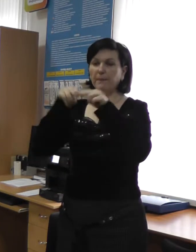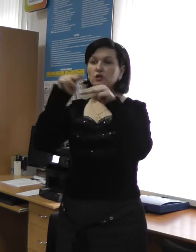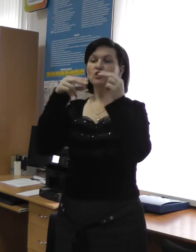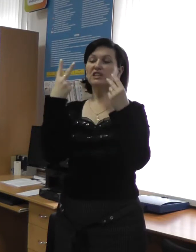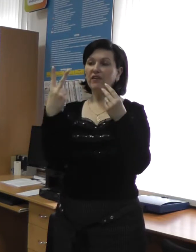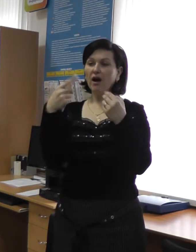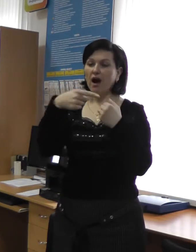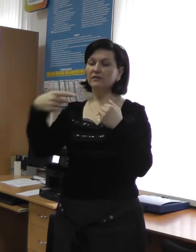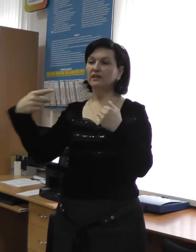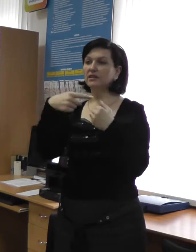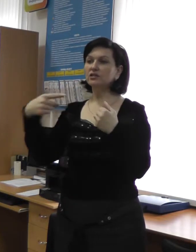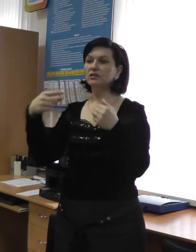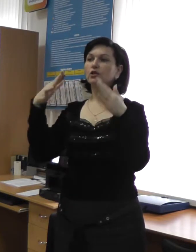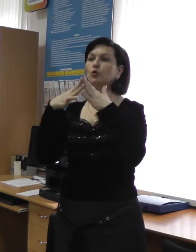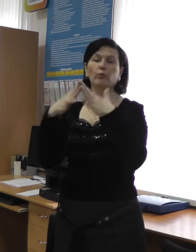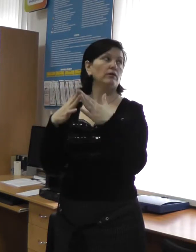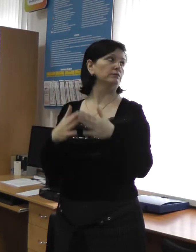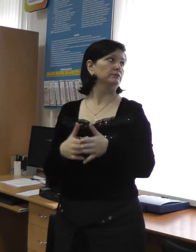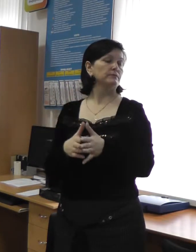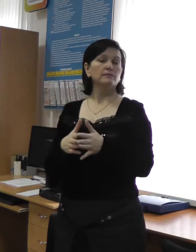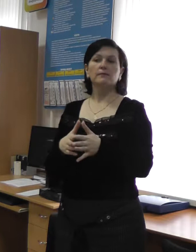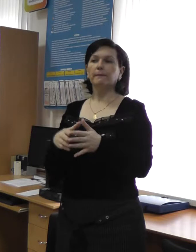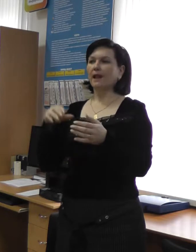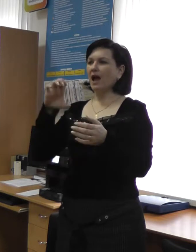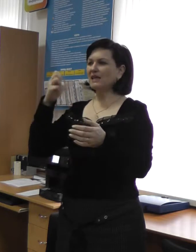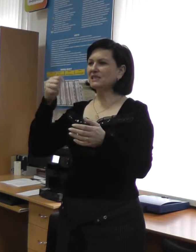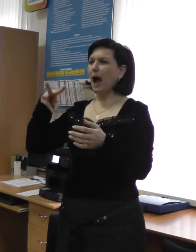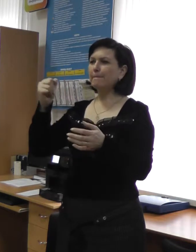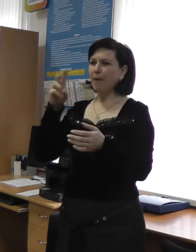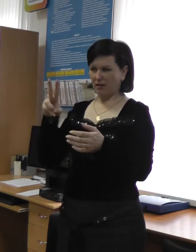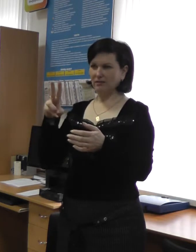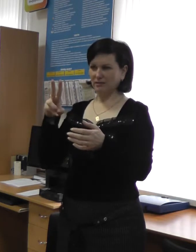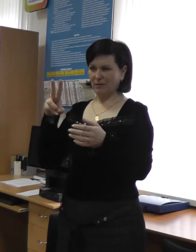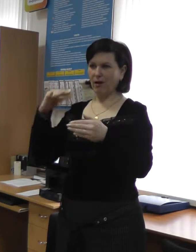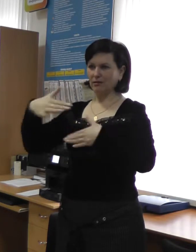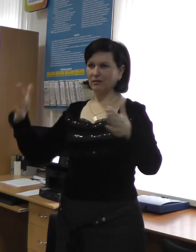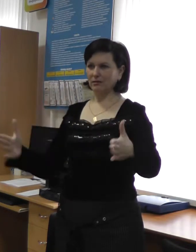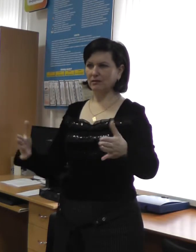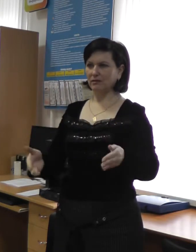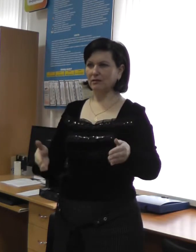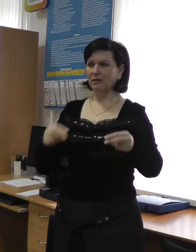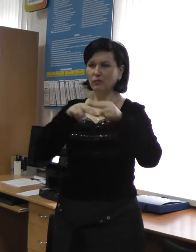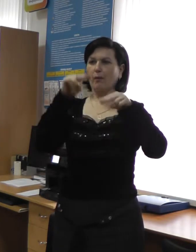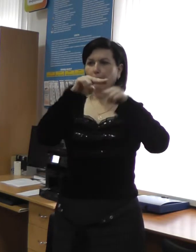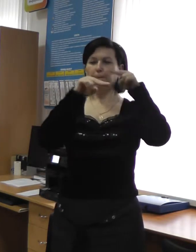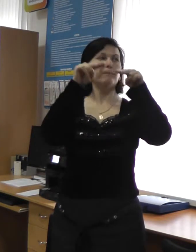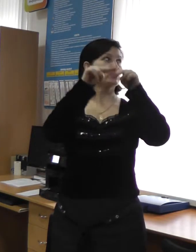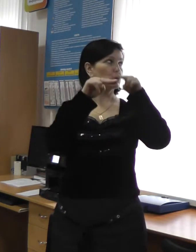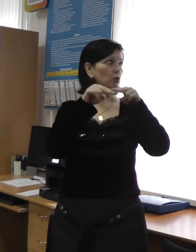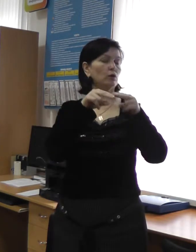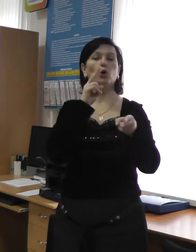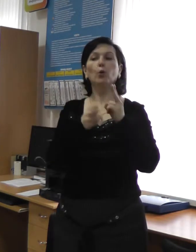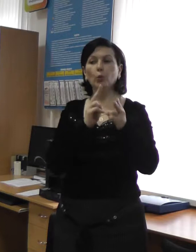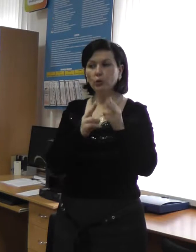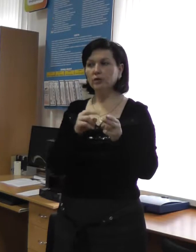2 одноэтажных жилых флигеля из саманного кирпича под камышовой крышей, рядом где находилась кухня